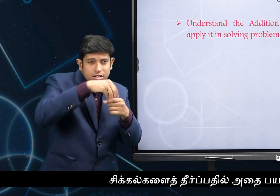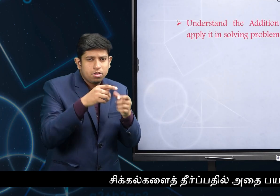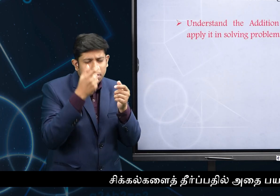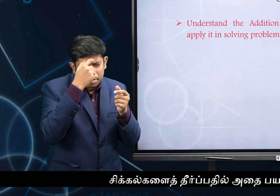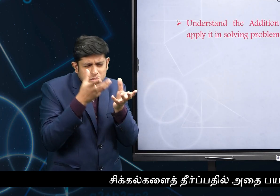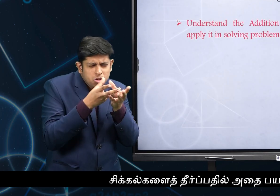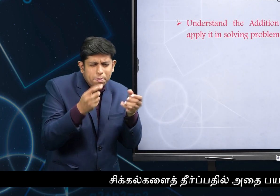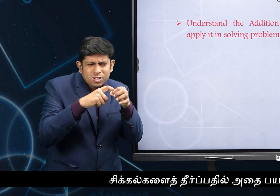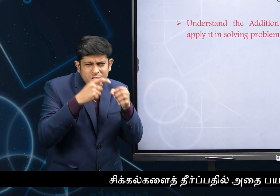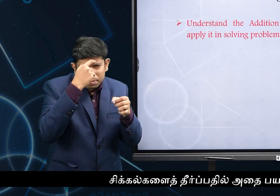அதை பயன்படுத்தவும்.